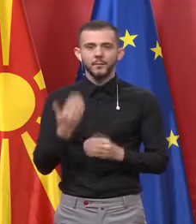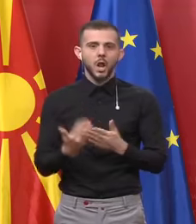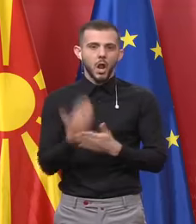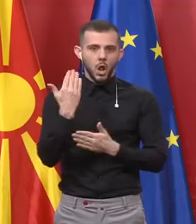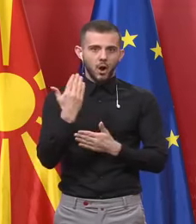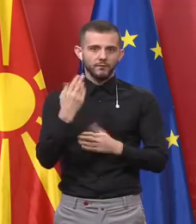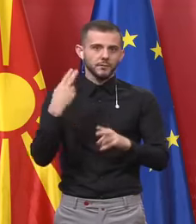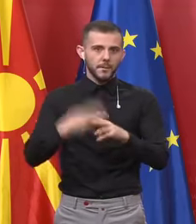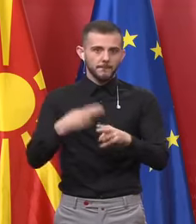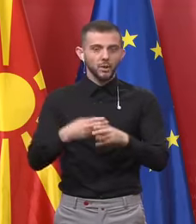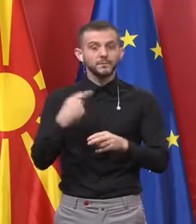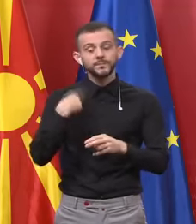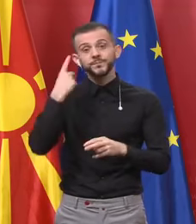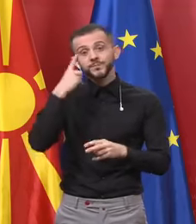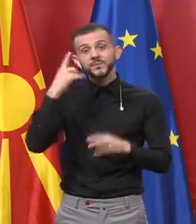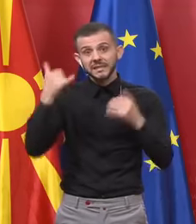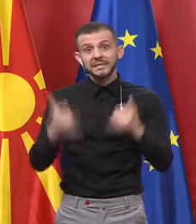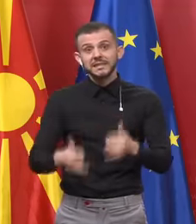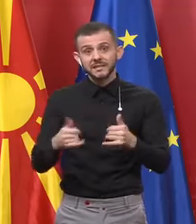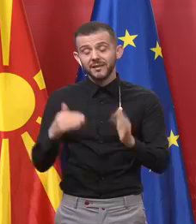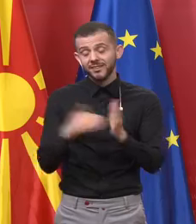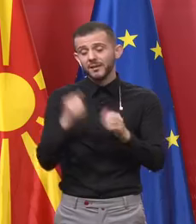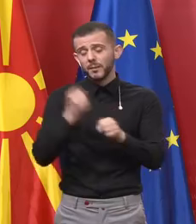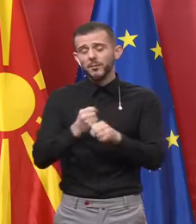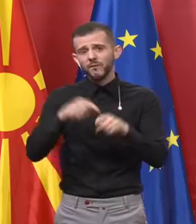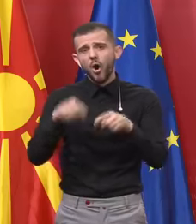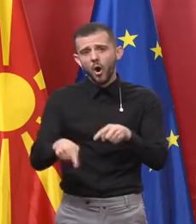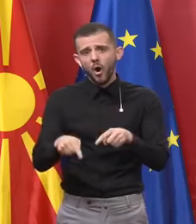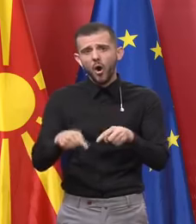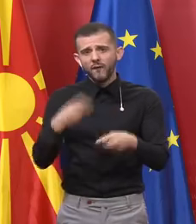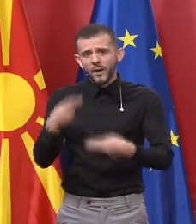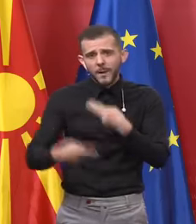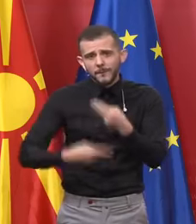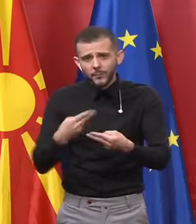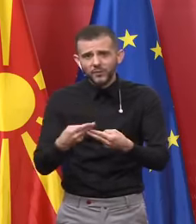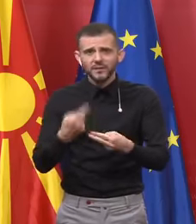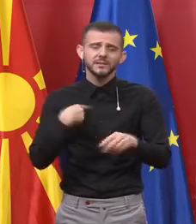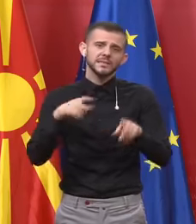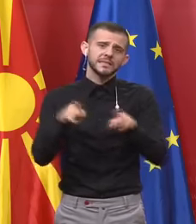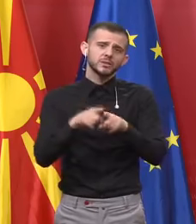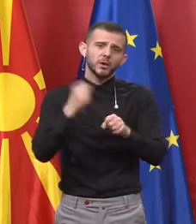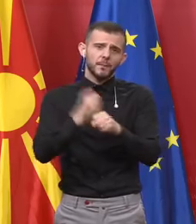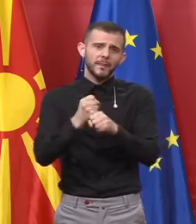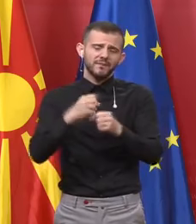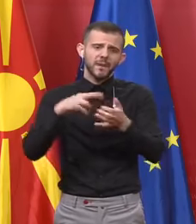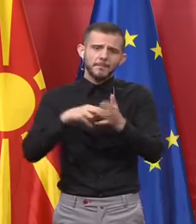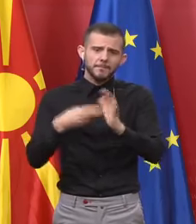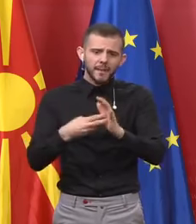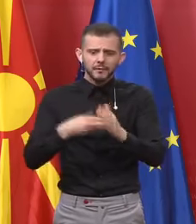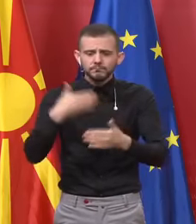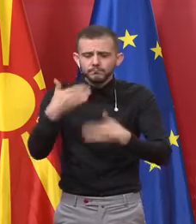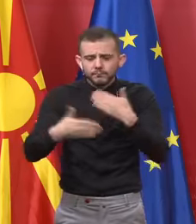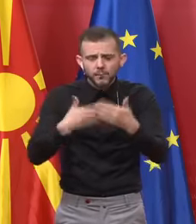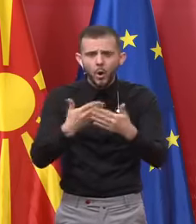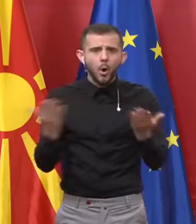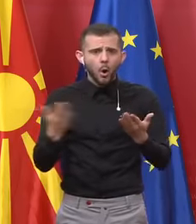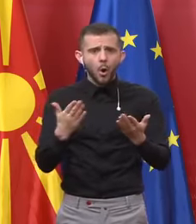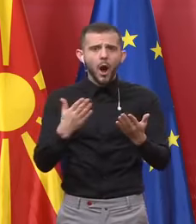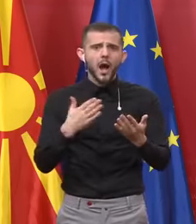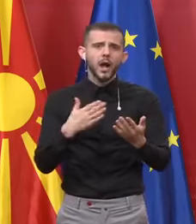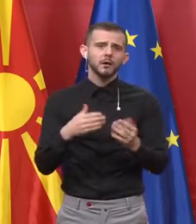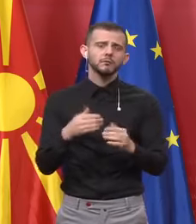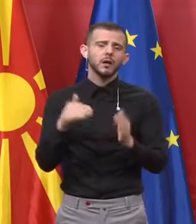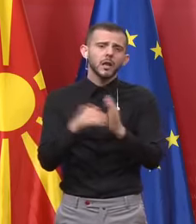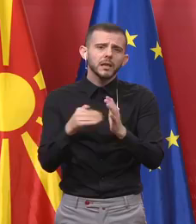заболени, сметаме дека сега е време да се направи таа проверка. Исто како што правиме план и за понатаму, тогаш кој ќе биде време за